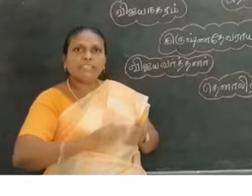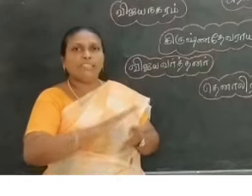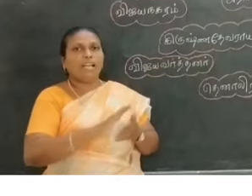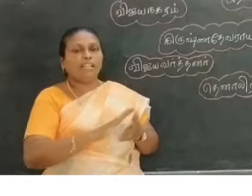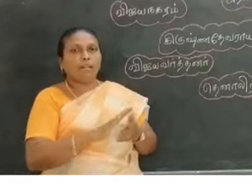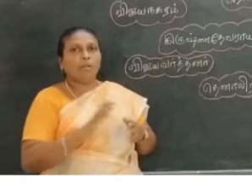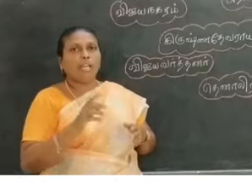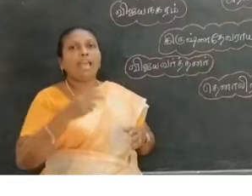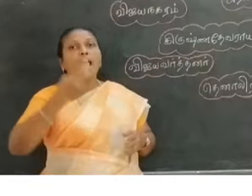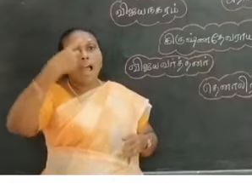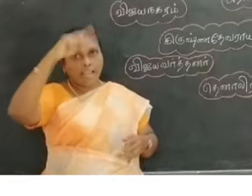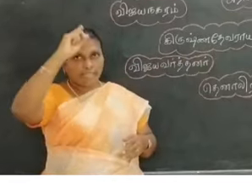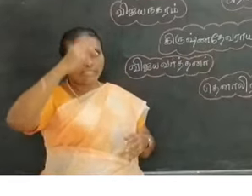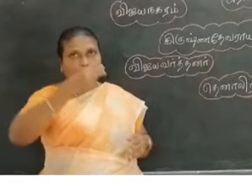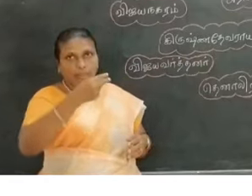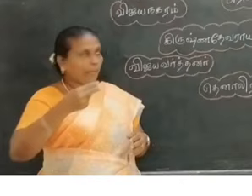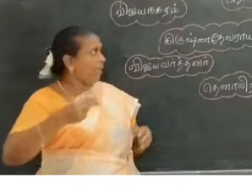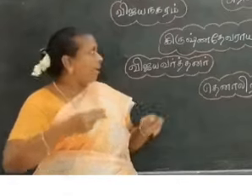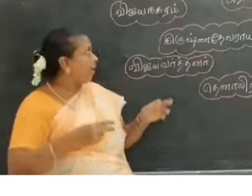பக்கத்து நாட்டில் உள்ள அரசர் பெயர்